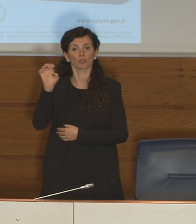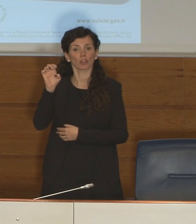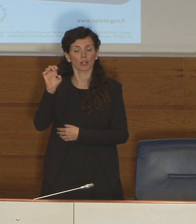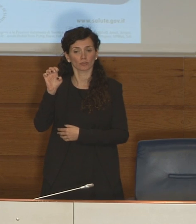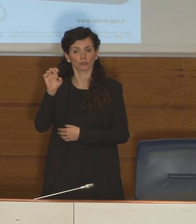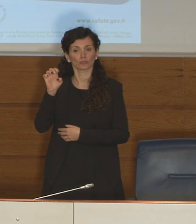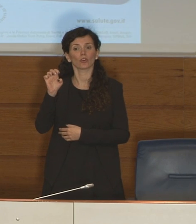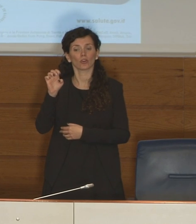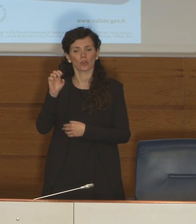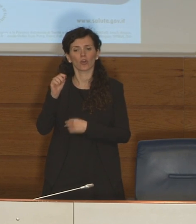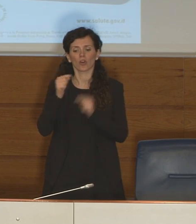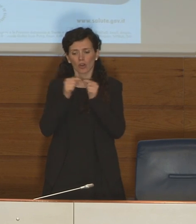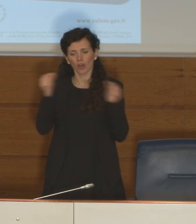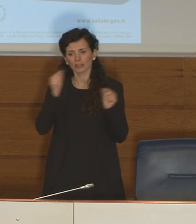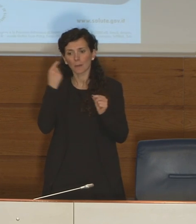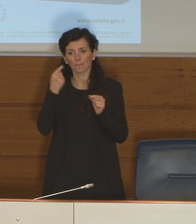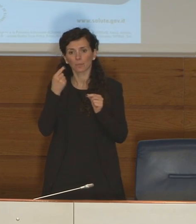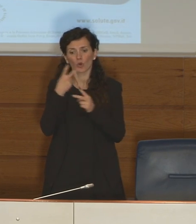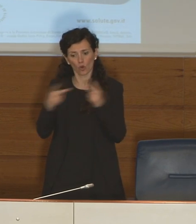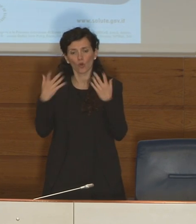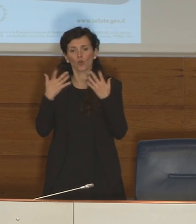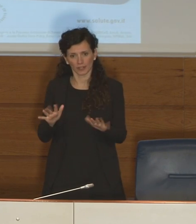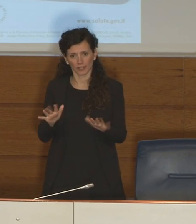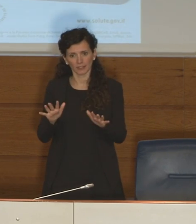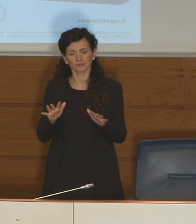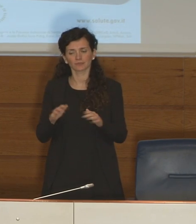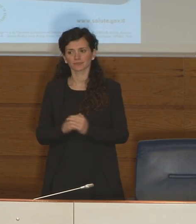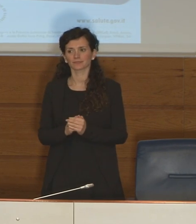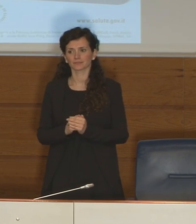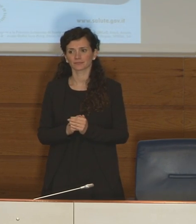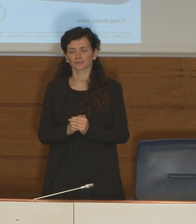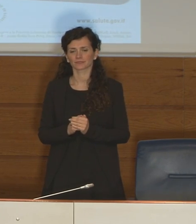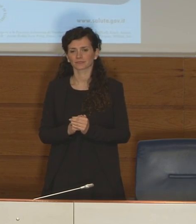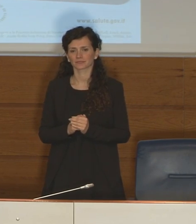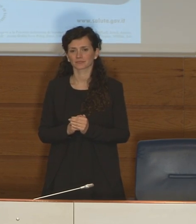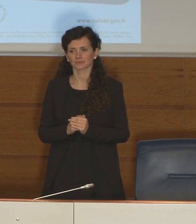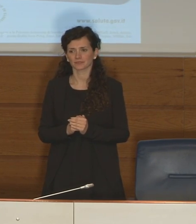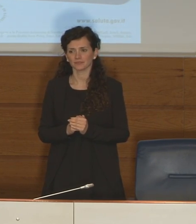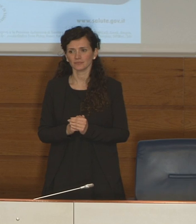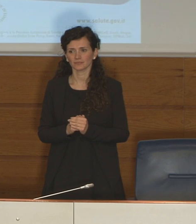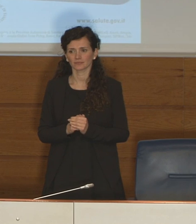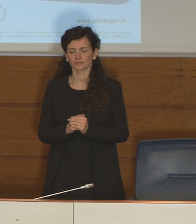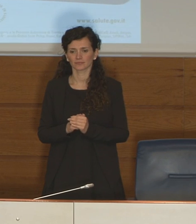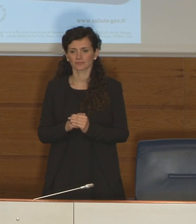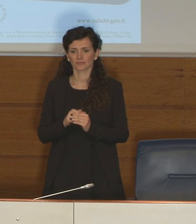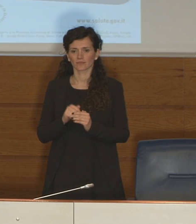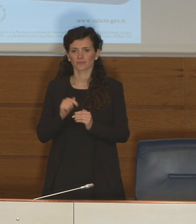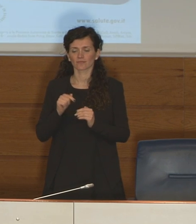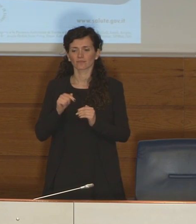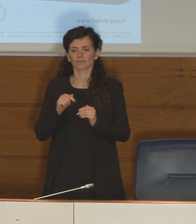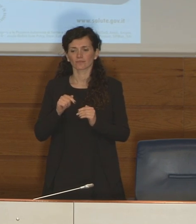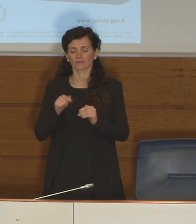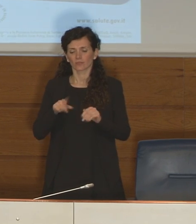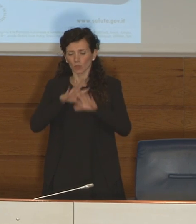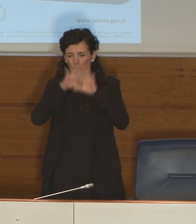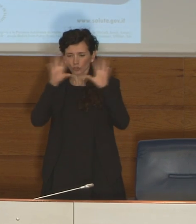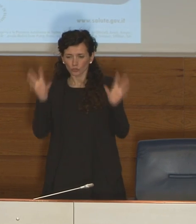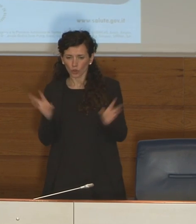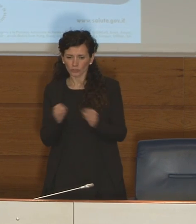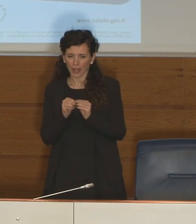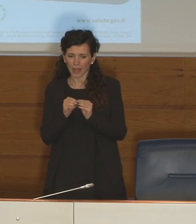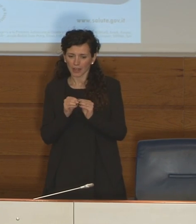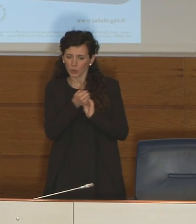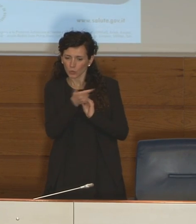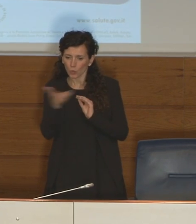effettuati e il totale della distribuzione il